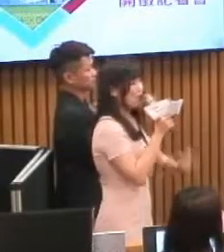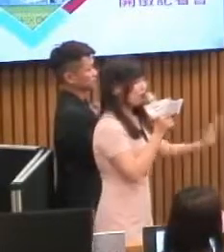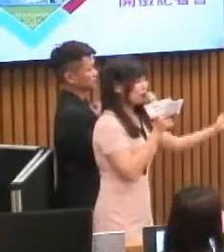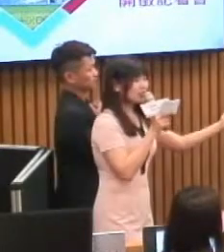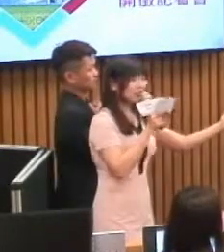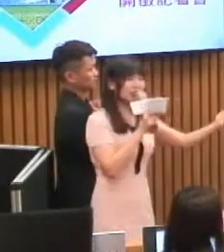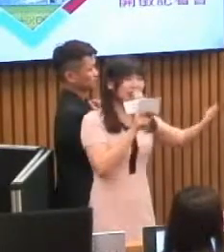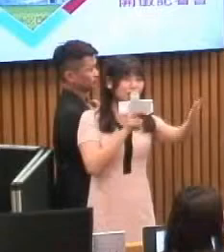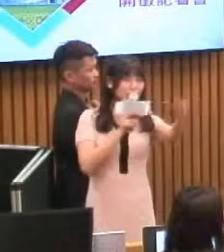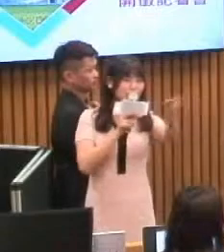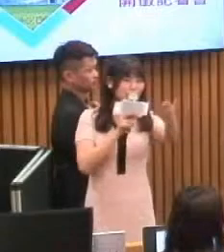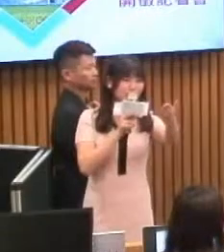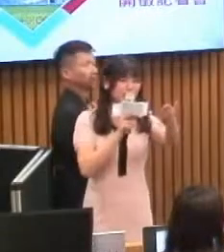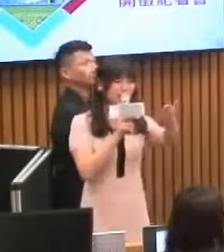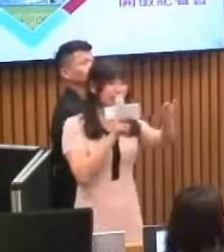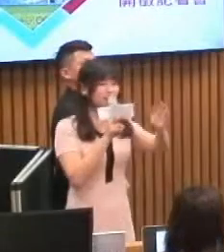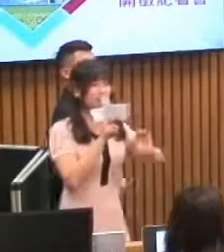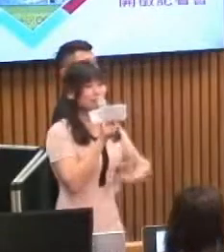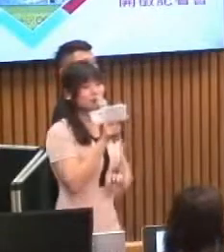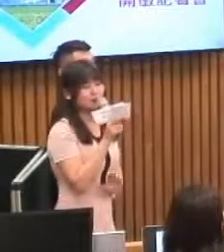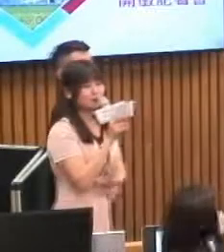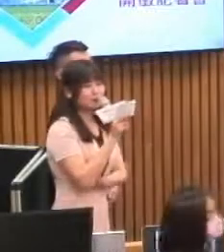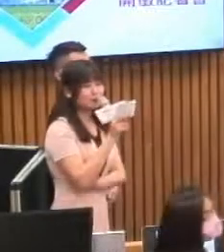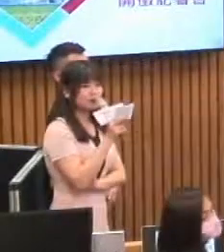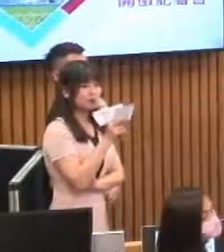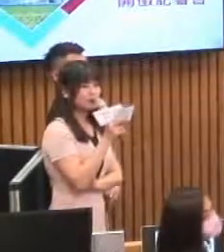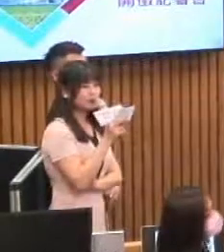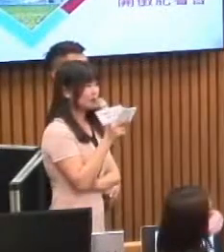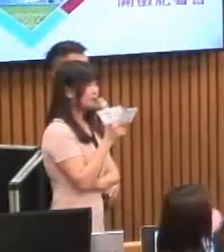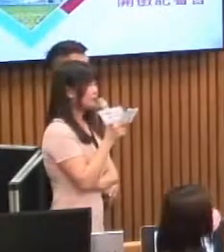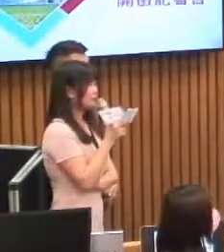接下来我们把画面转向右手边。